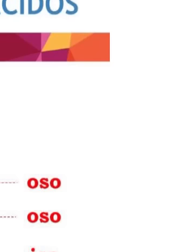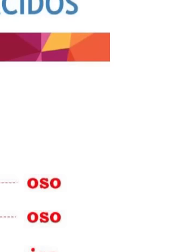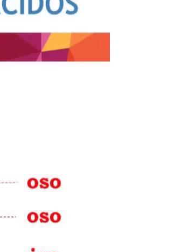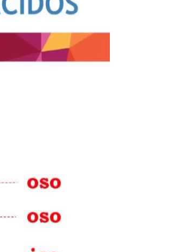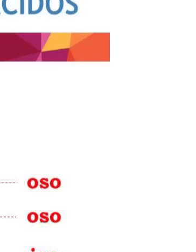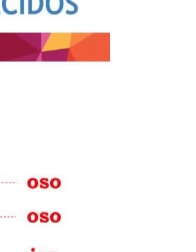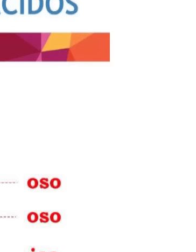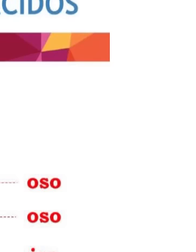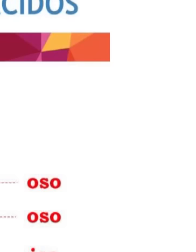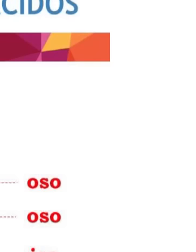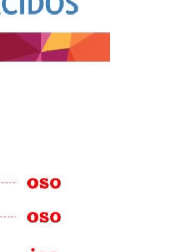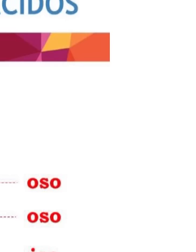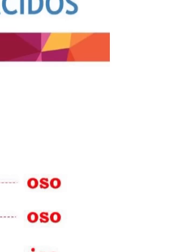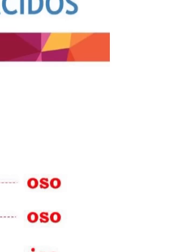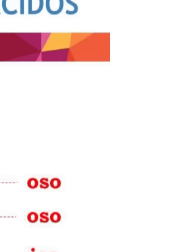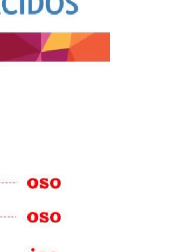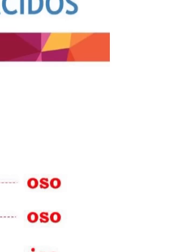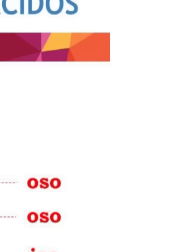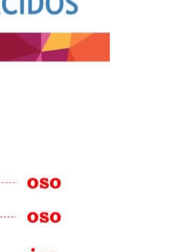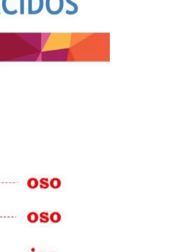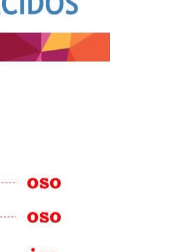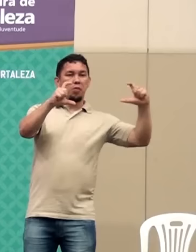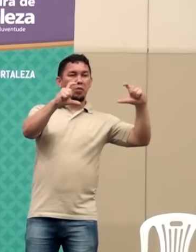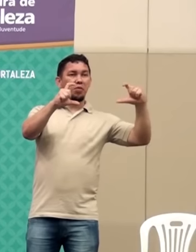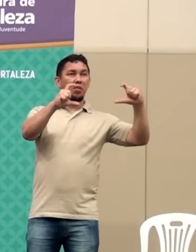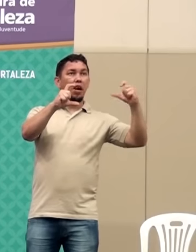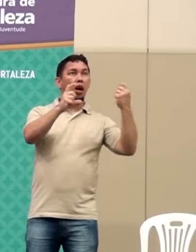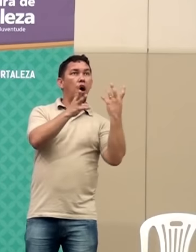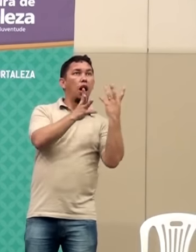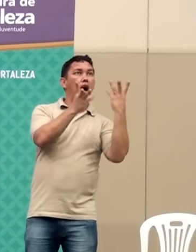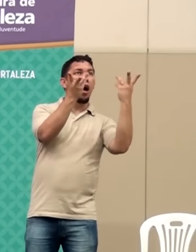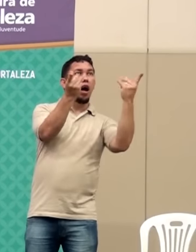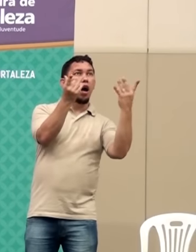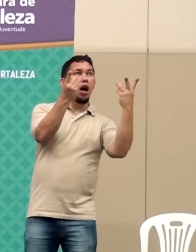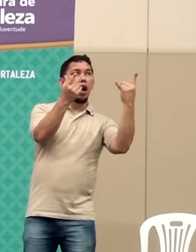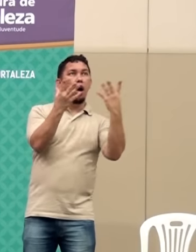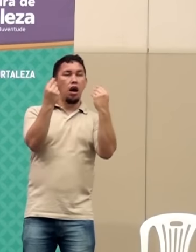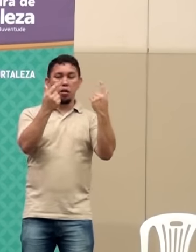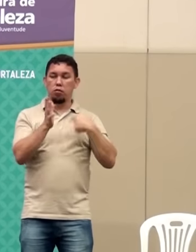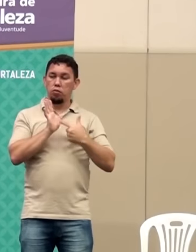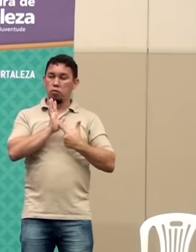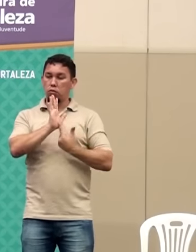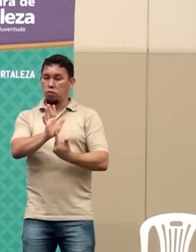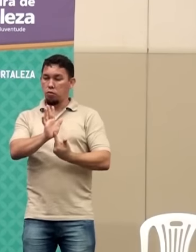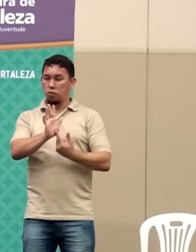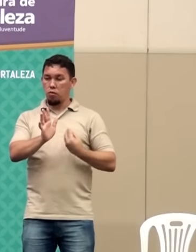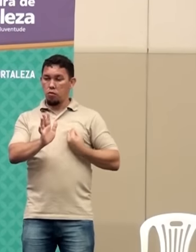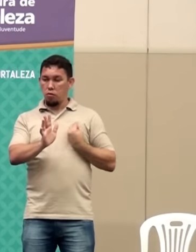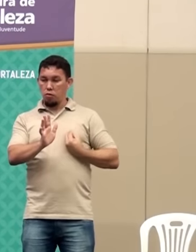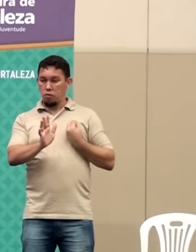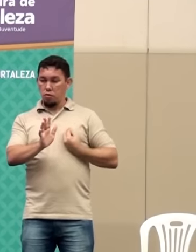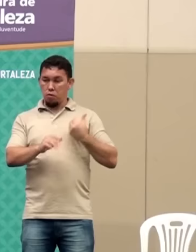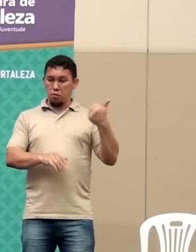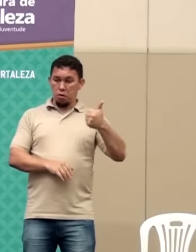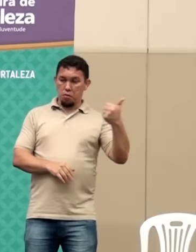para vocês como é que calcula o número de oxidação. Mostrei aí que para o fósforo, no primeiro exemplo, o número